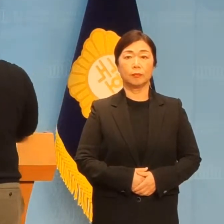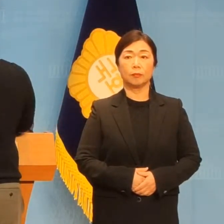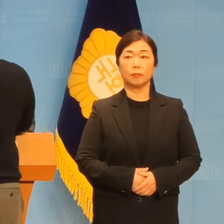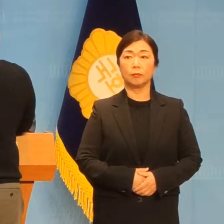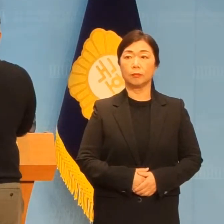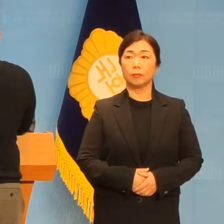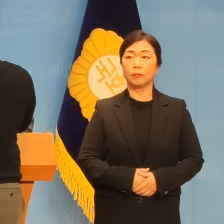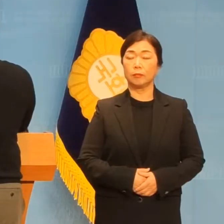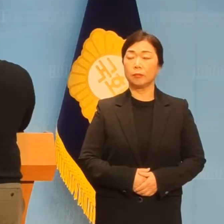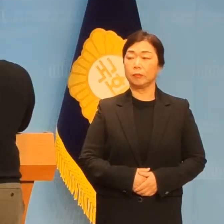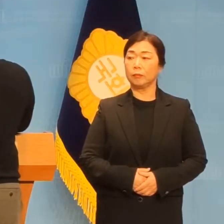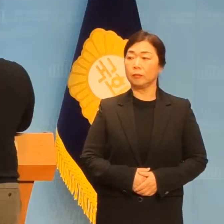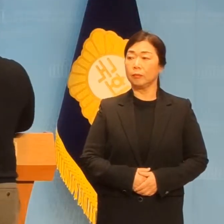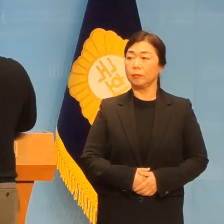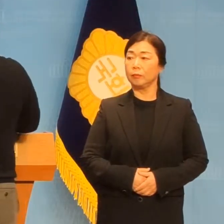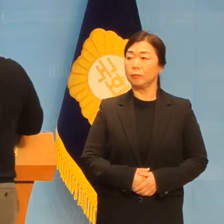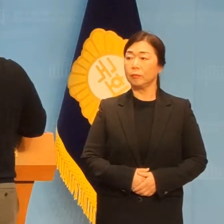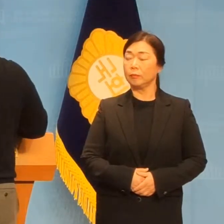이쪽으로 와. 이쪽으로.